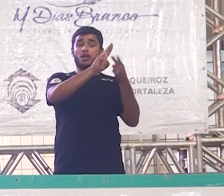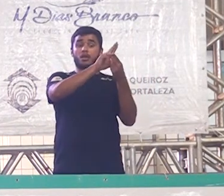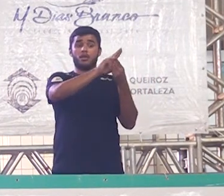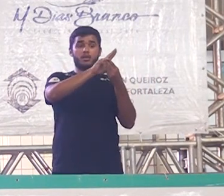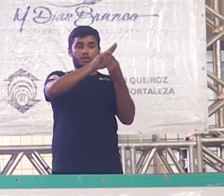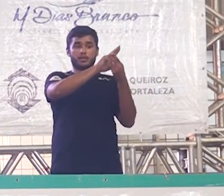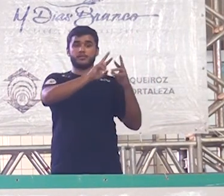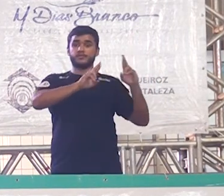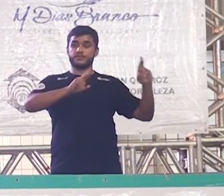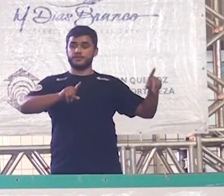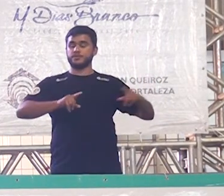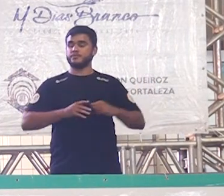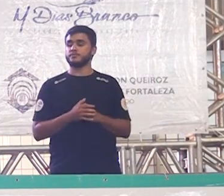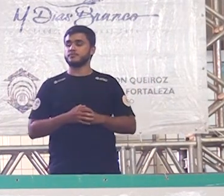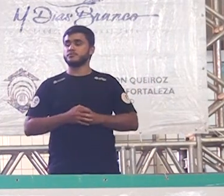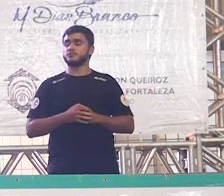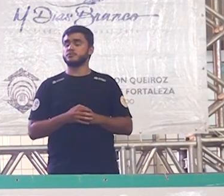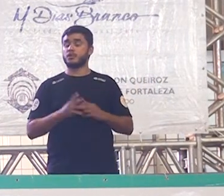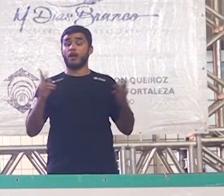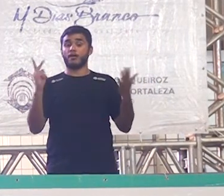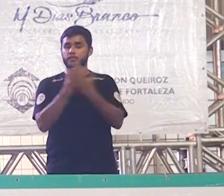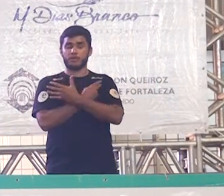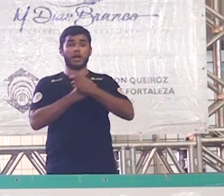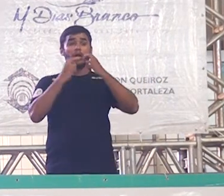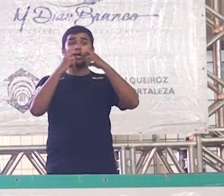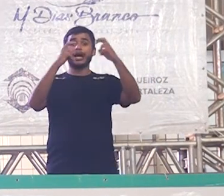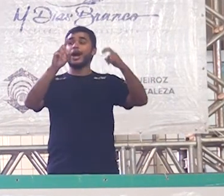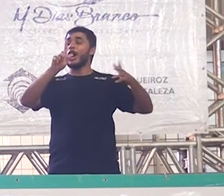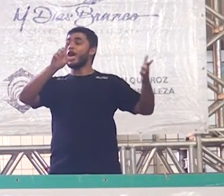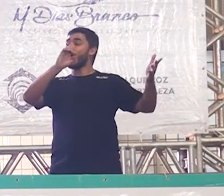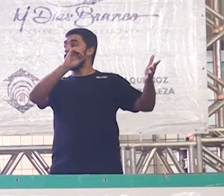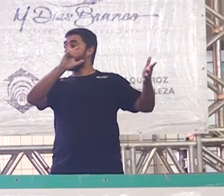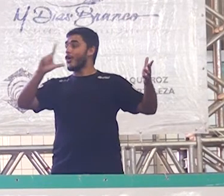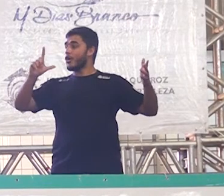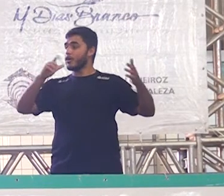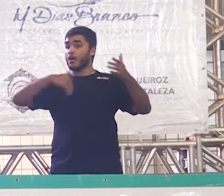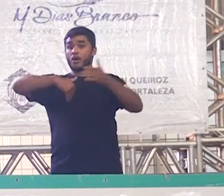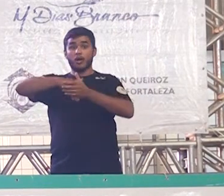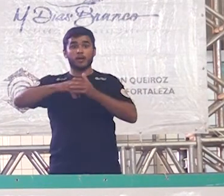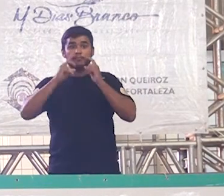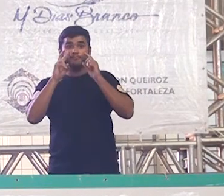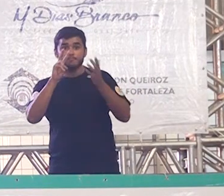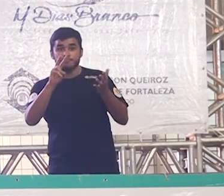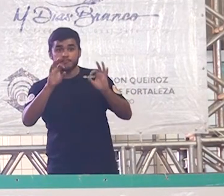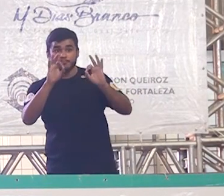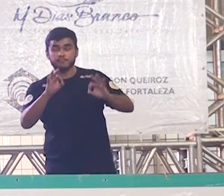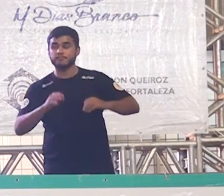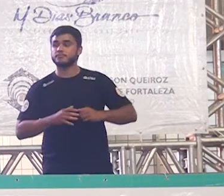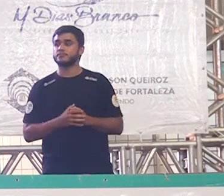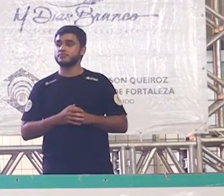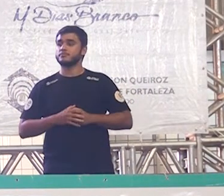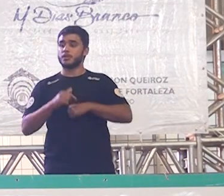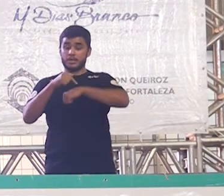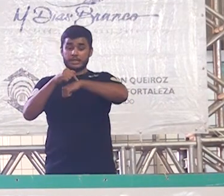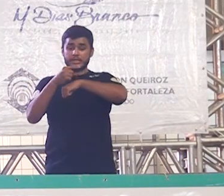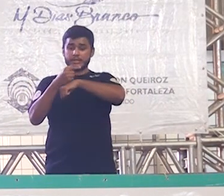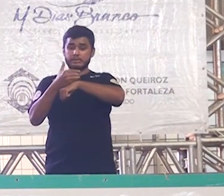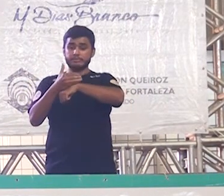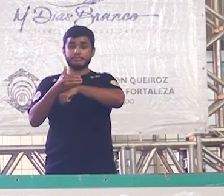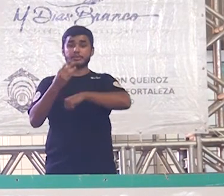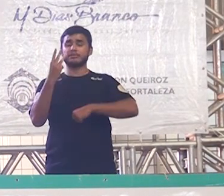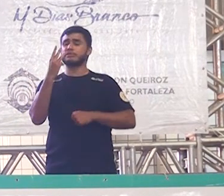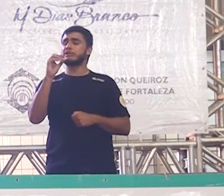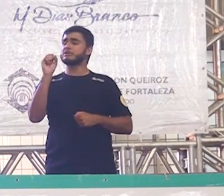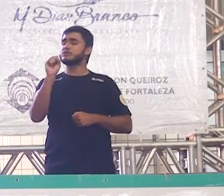satélite. Às vezes eu estou meio desatento, quando eu vejo um grito de gol lá, eu digo, pô, prestar atenção agora que vai sair. Então, cerca de 3 segundos depois é que acontece na